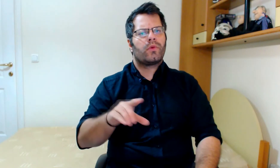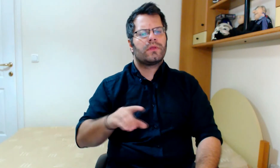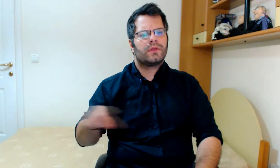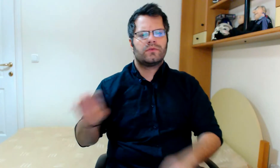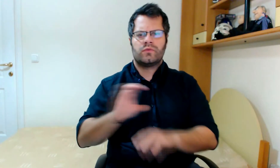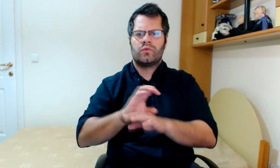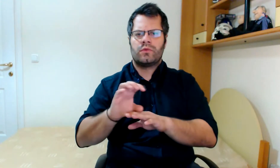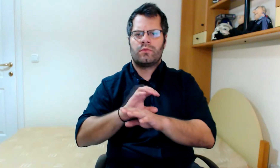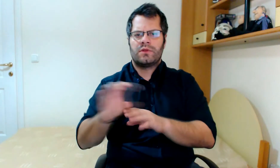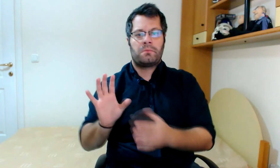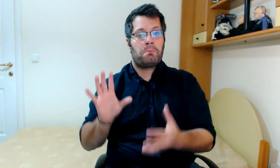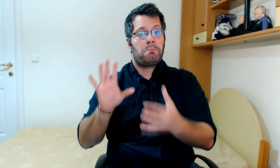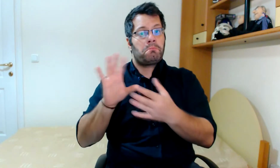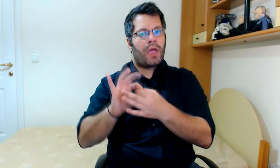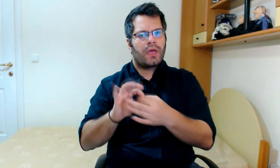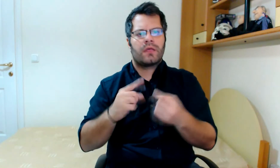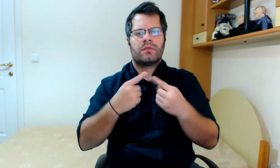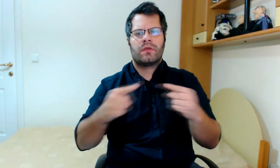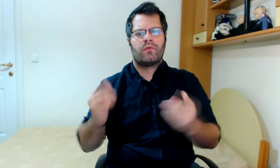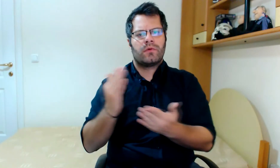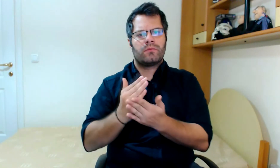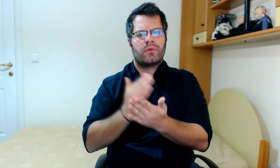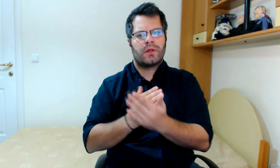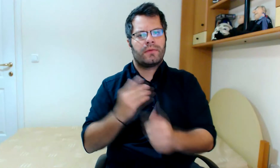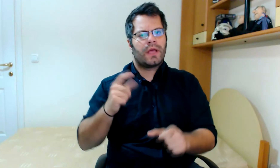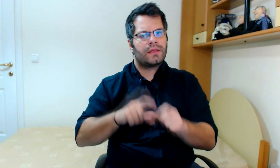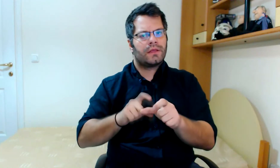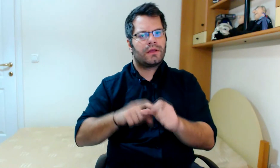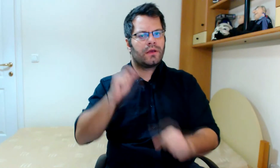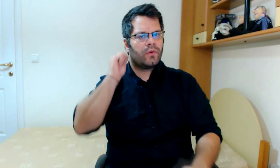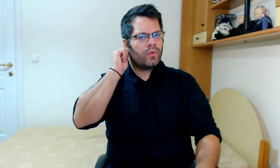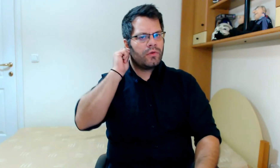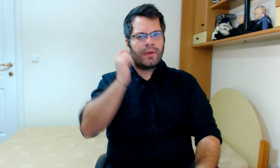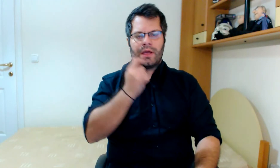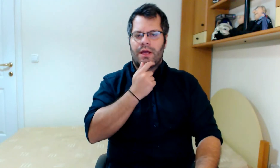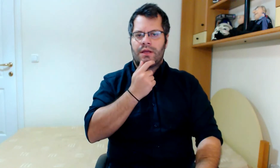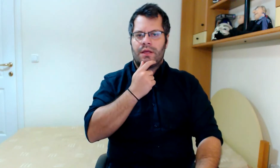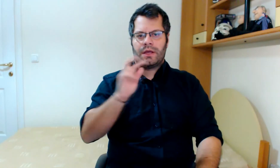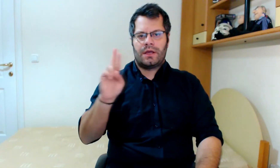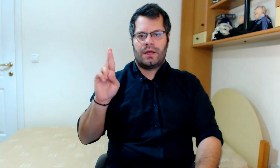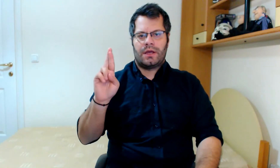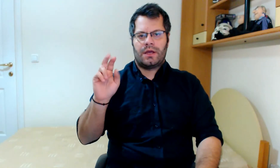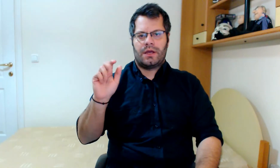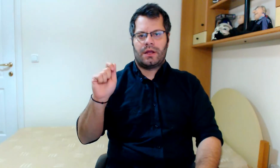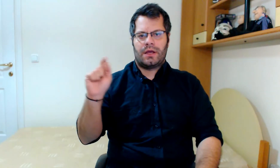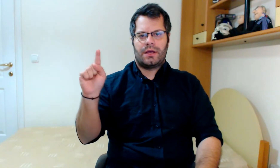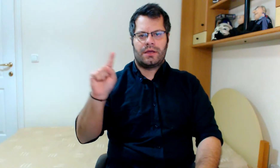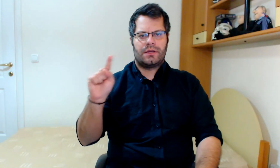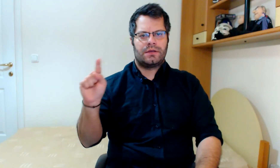Όταν σύνδεσα το ποντίκι στον υπολογιστή, μου εμφάνισε διάφορα προγράμματα από τη Razer να κατεβάσω.